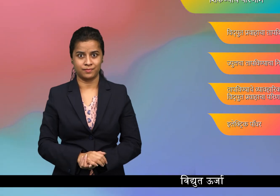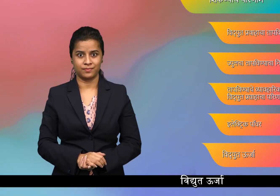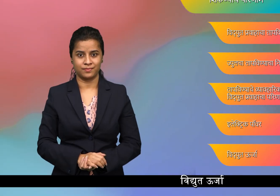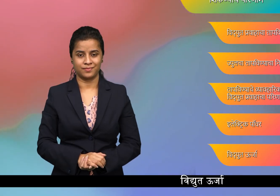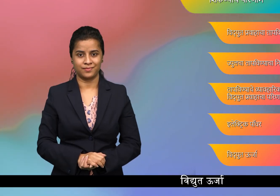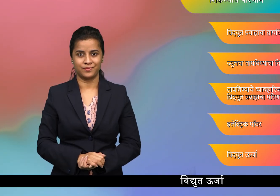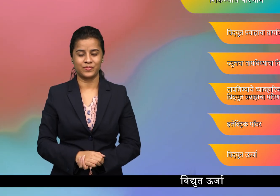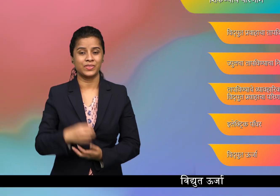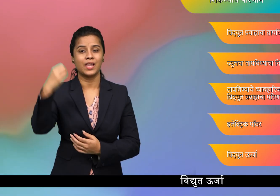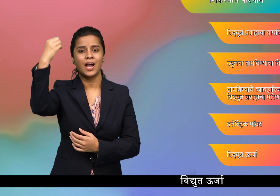विद्युत ऊर्जा.